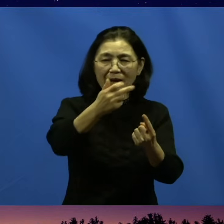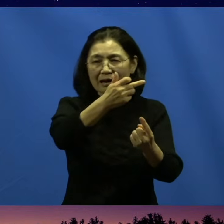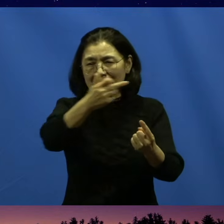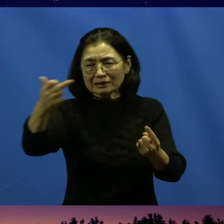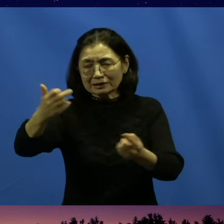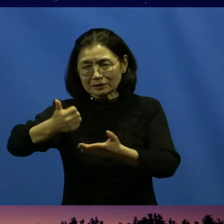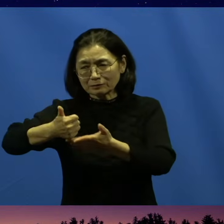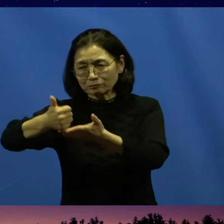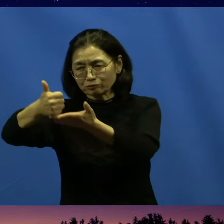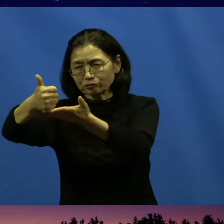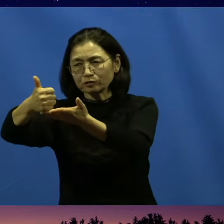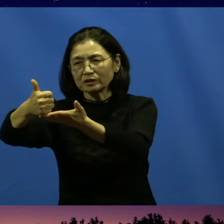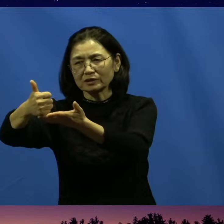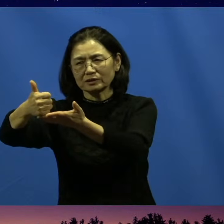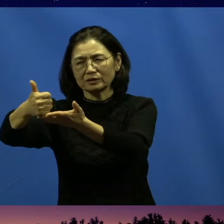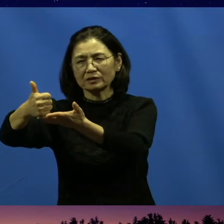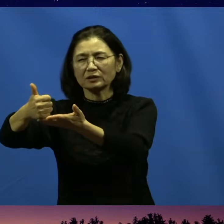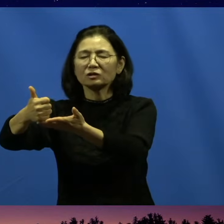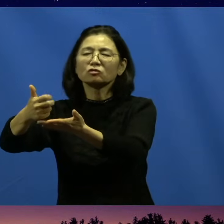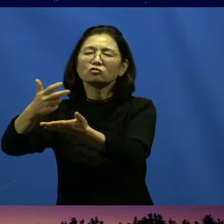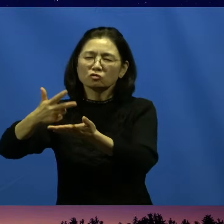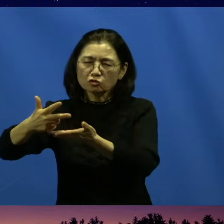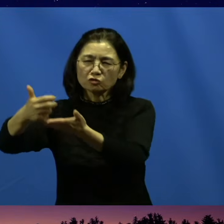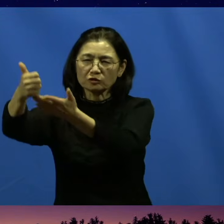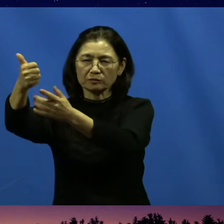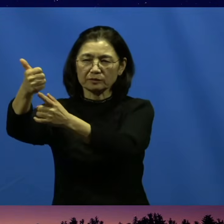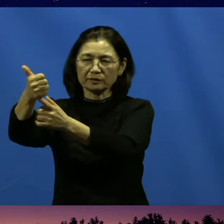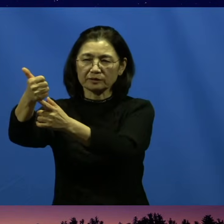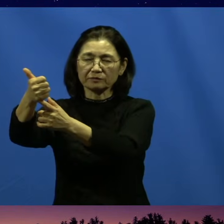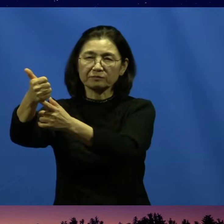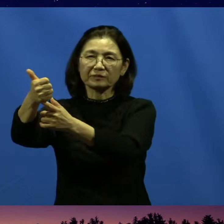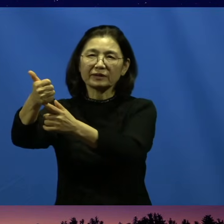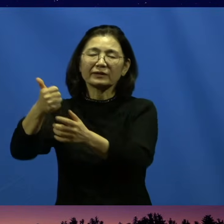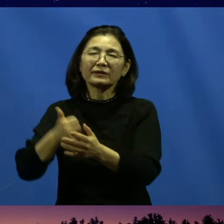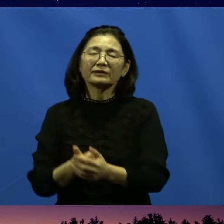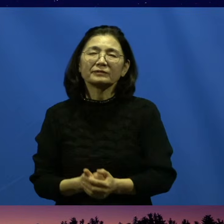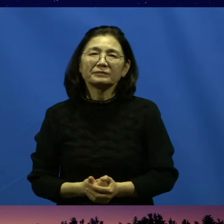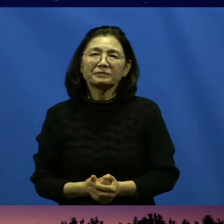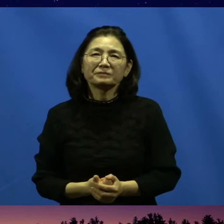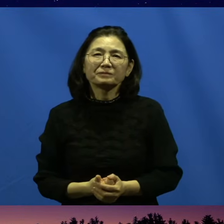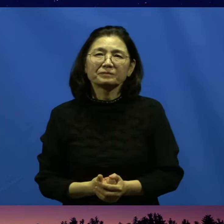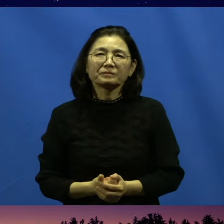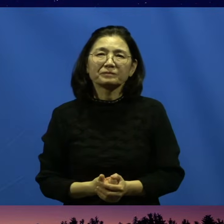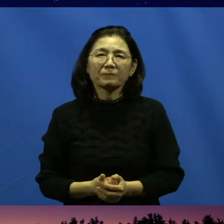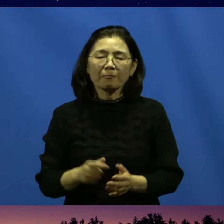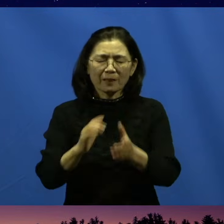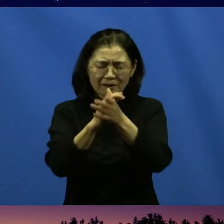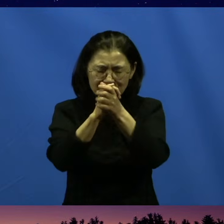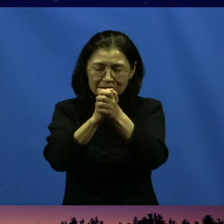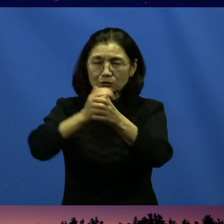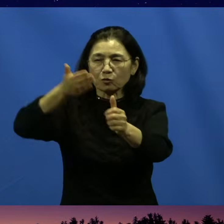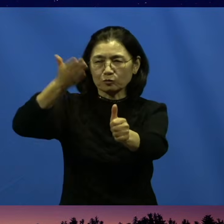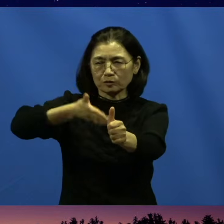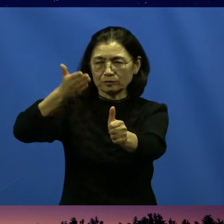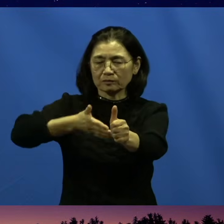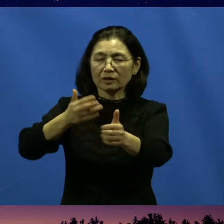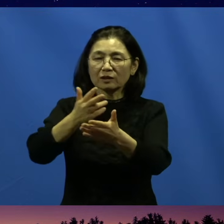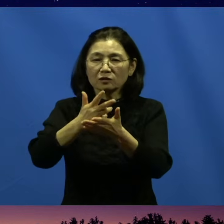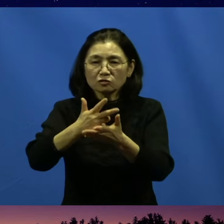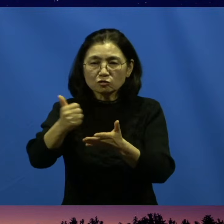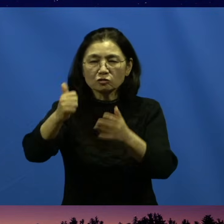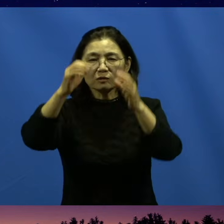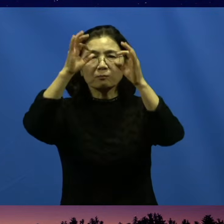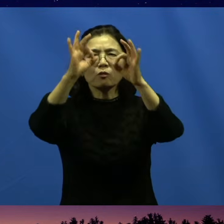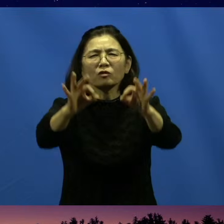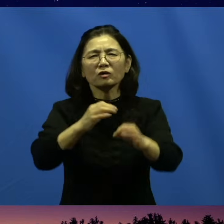우리의 걸음은 자연스럽게 제자의 길로 나아가게 될 줄로 믿습니다. 이 시간 함께 기도합시다. 주님, 내가 보기를